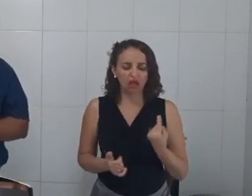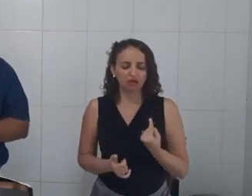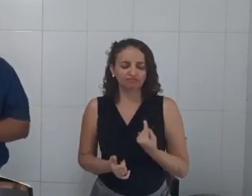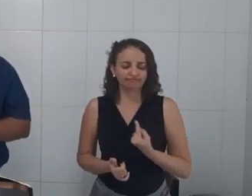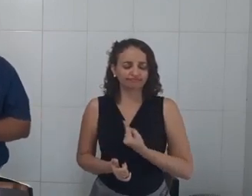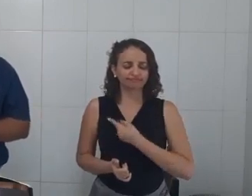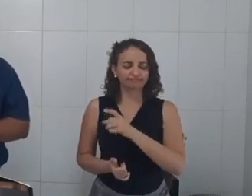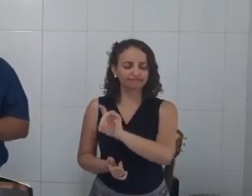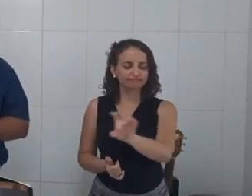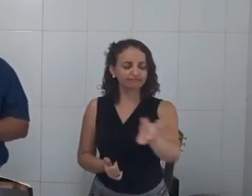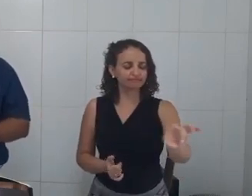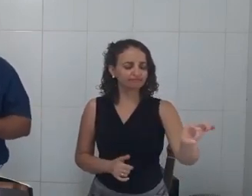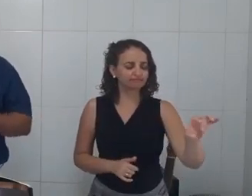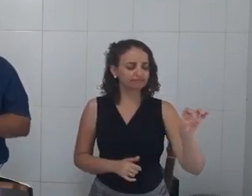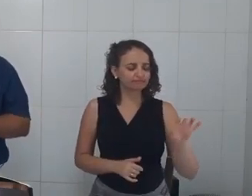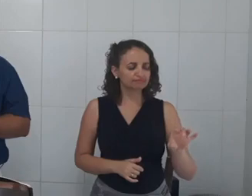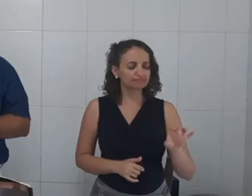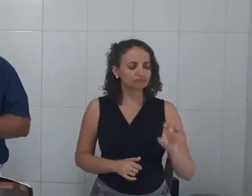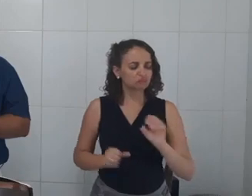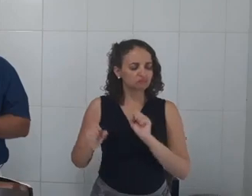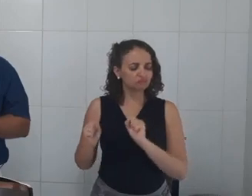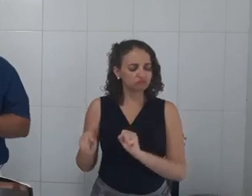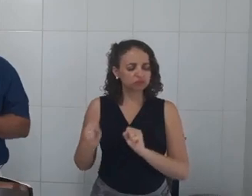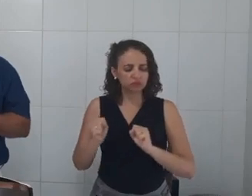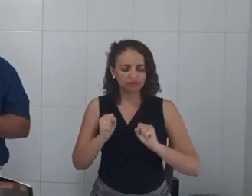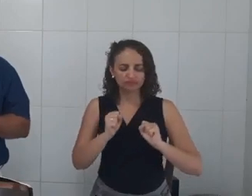um de nós possamos